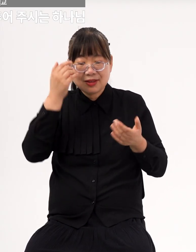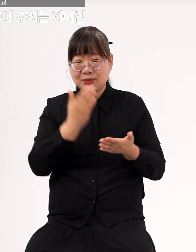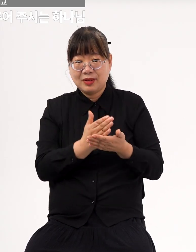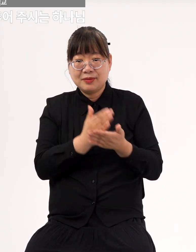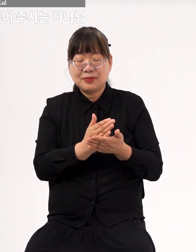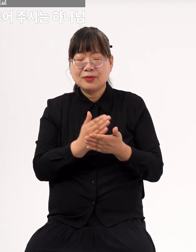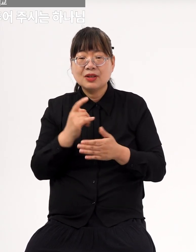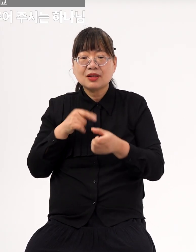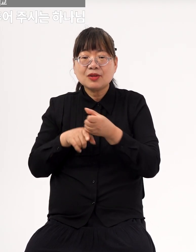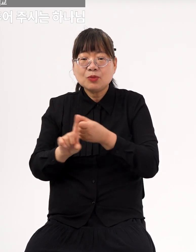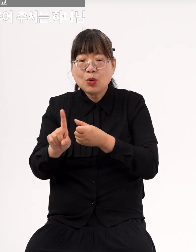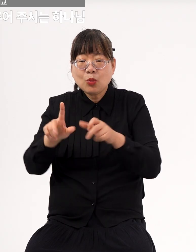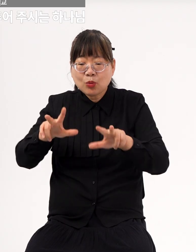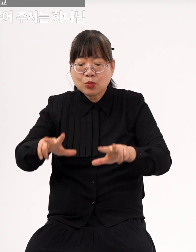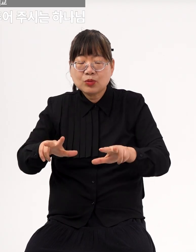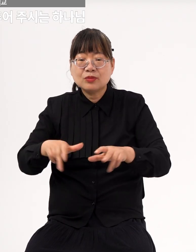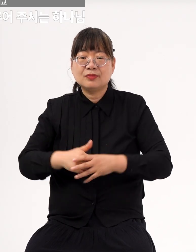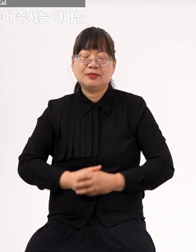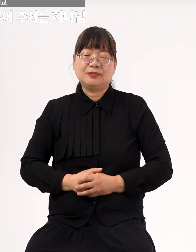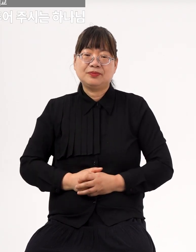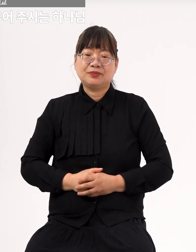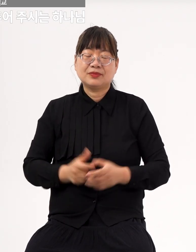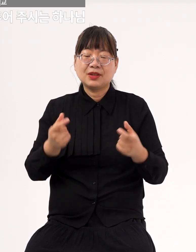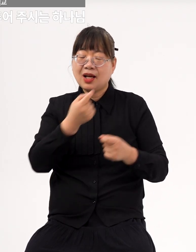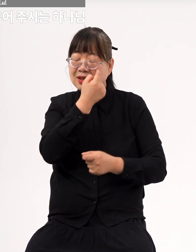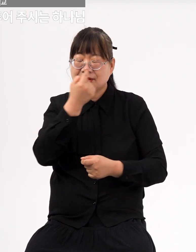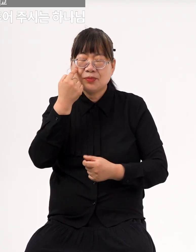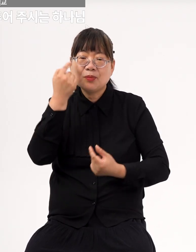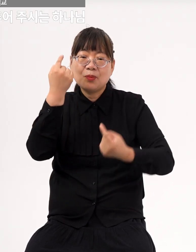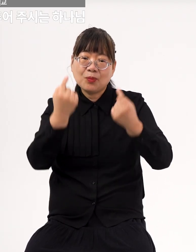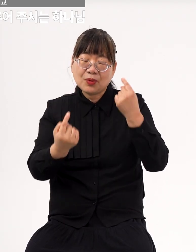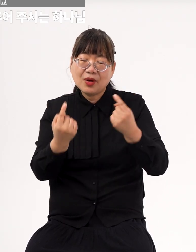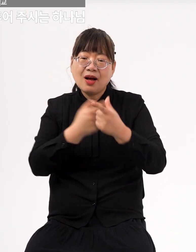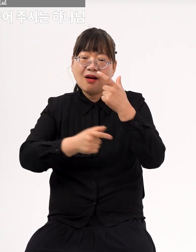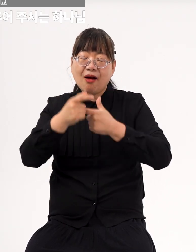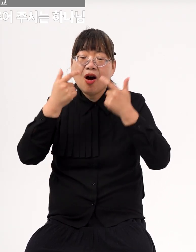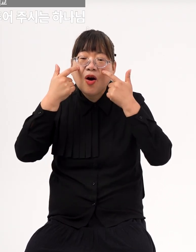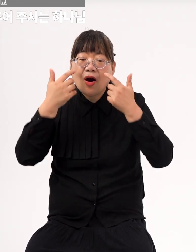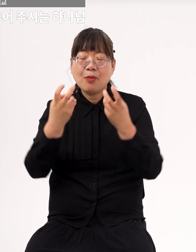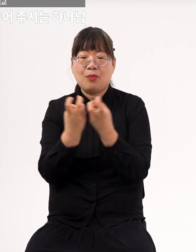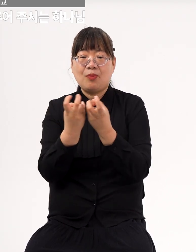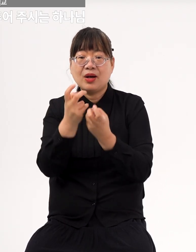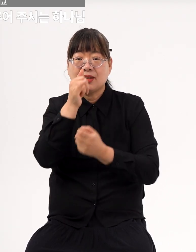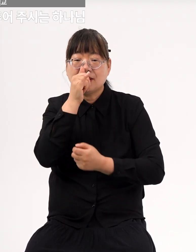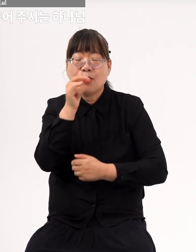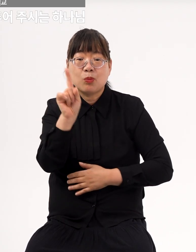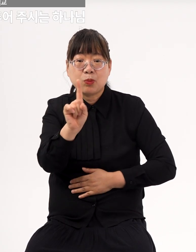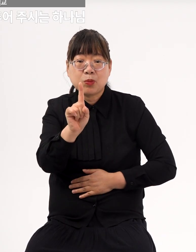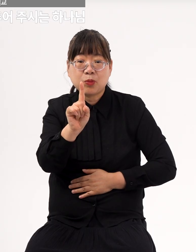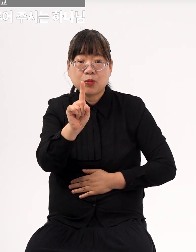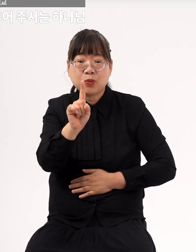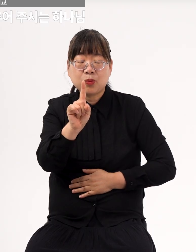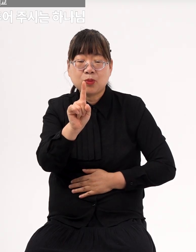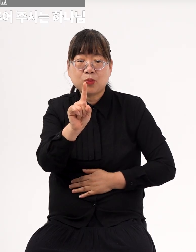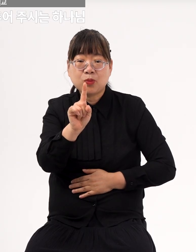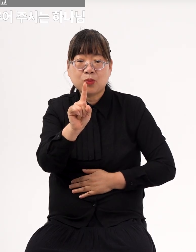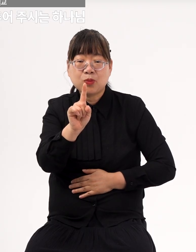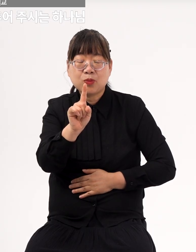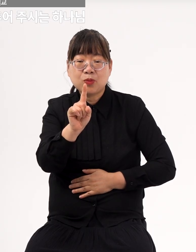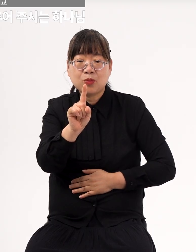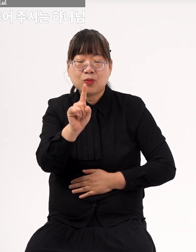왜냐하면 지금은 이런 증표보다 더 확실한 방법이 있어요. 그